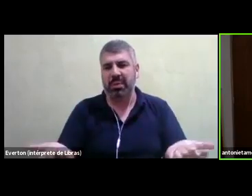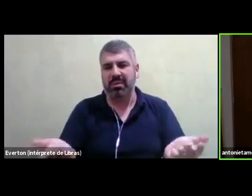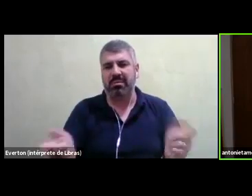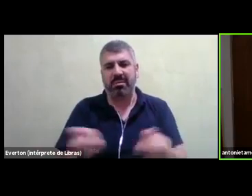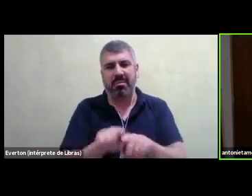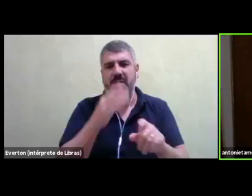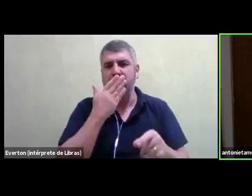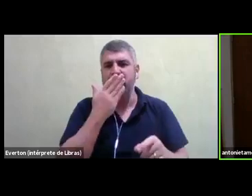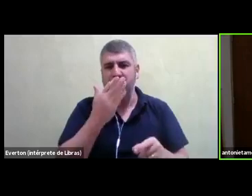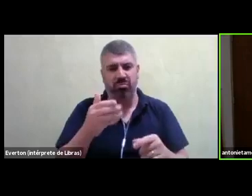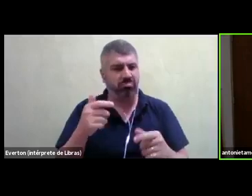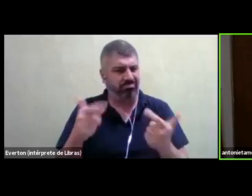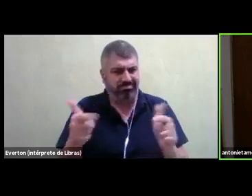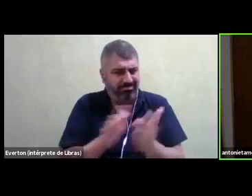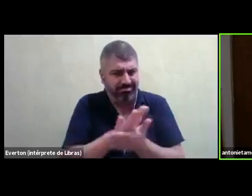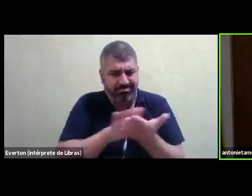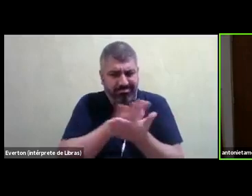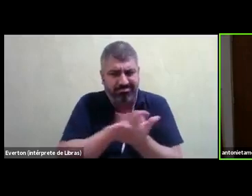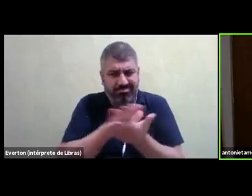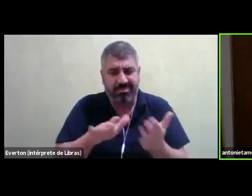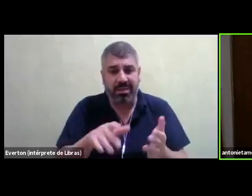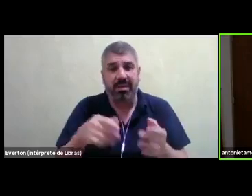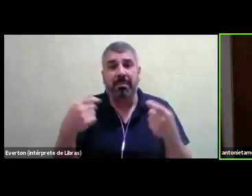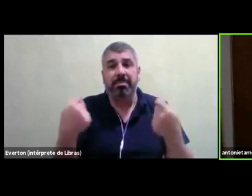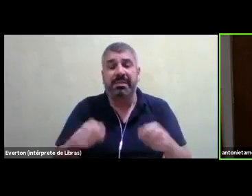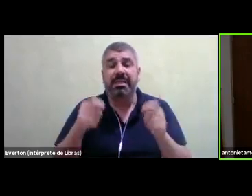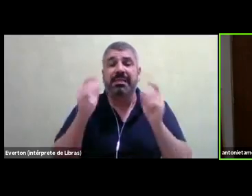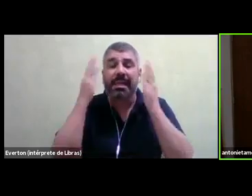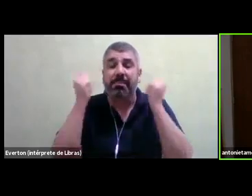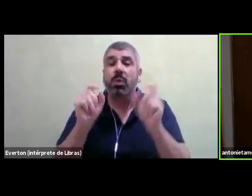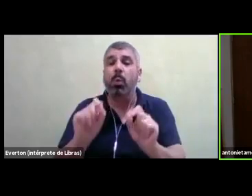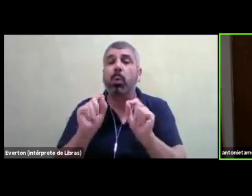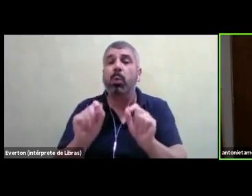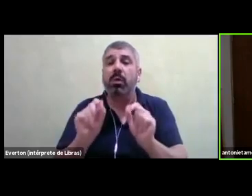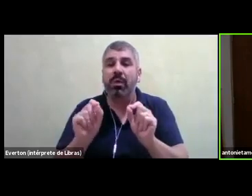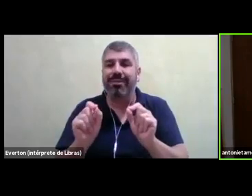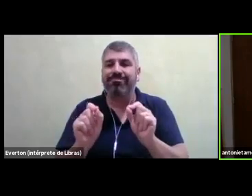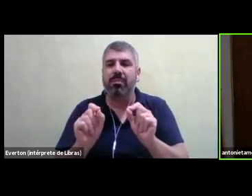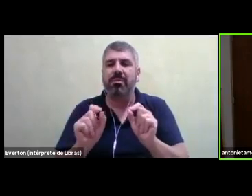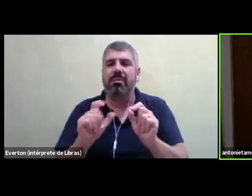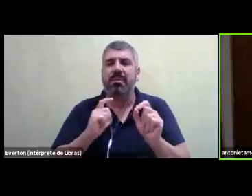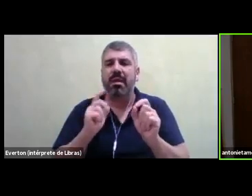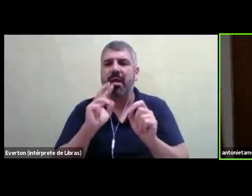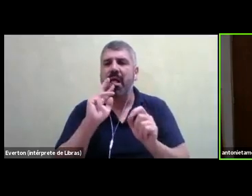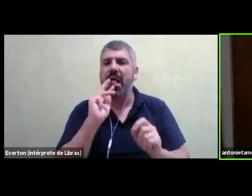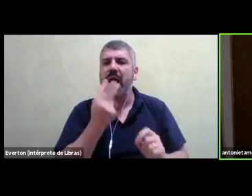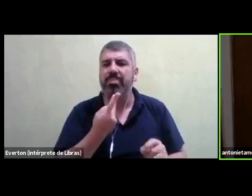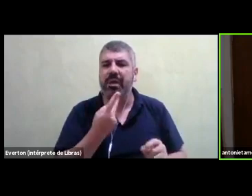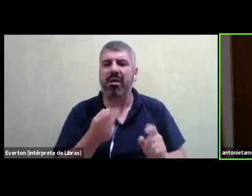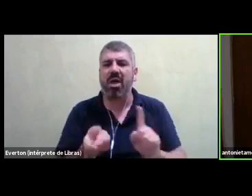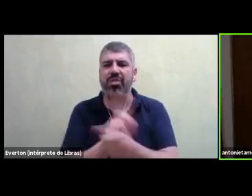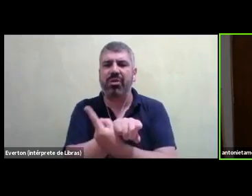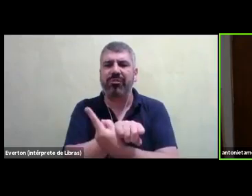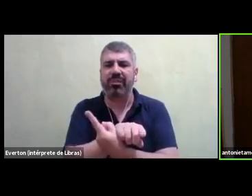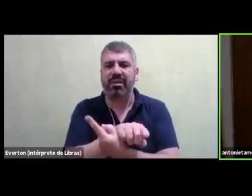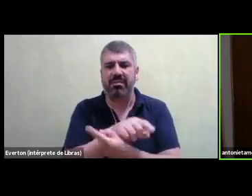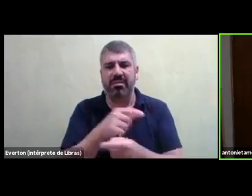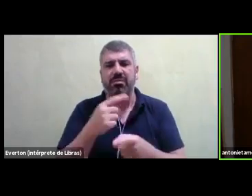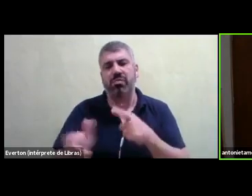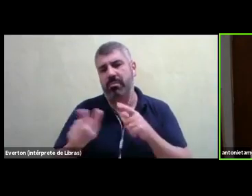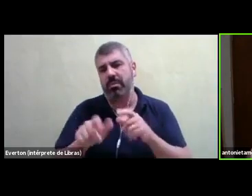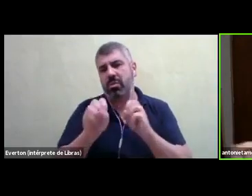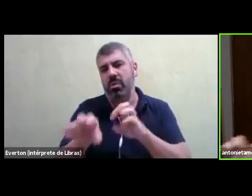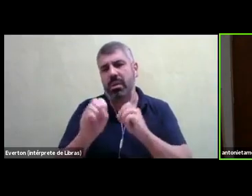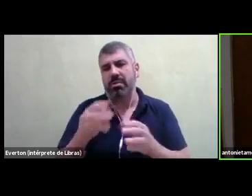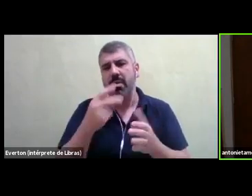questões que são bastante controversas no que se refere a essas modalidades de educação bilíngue.